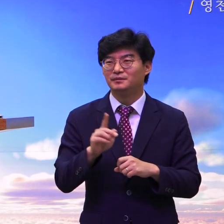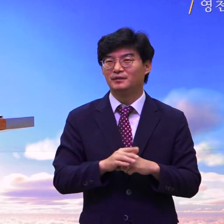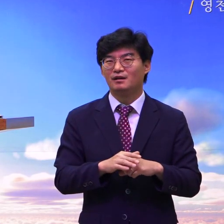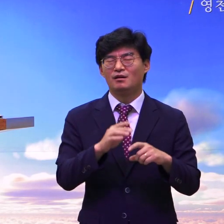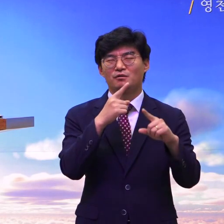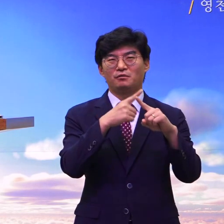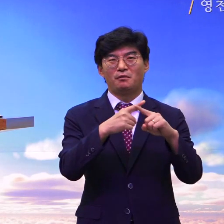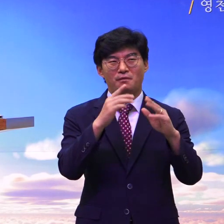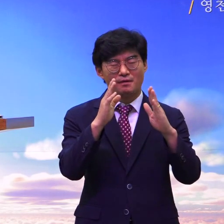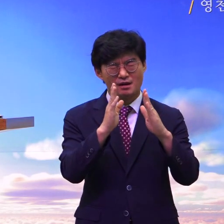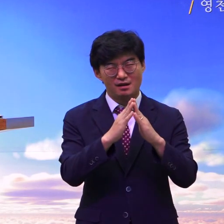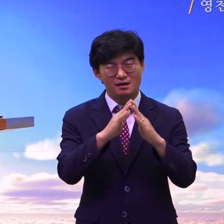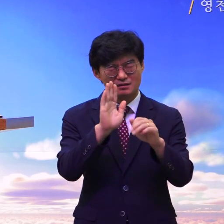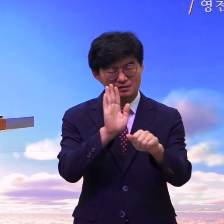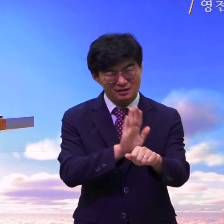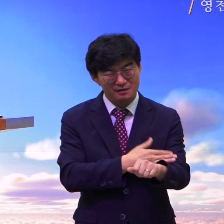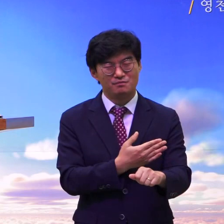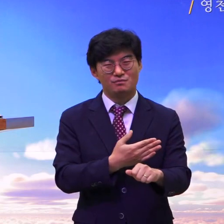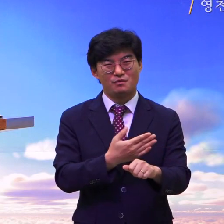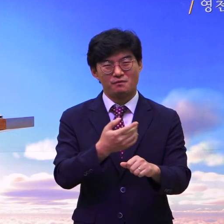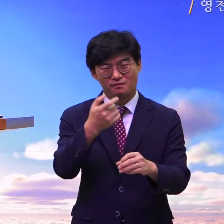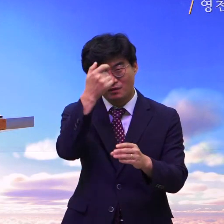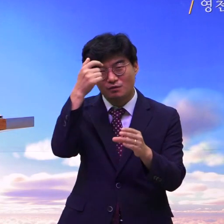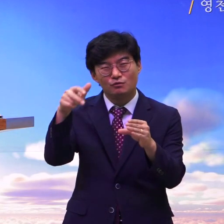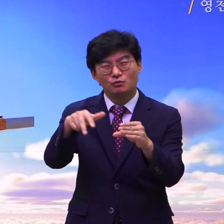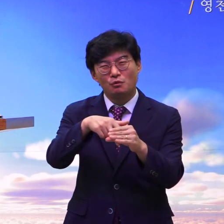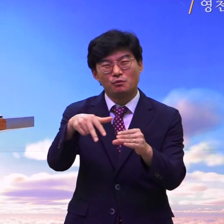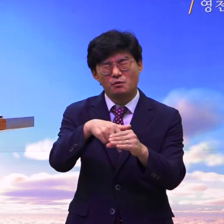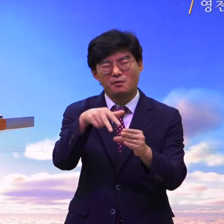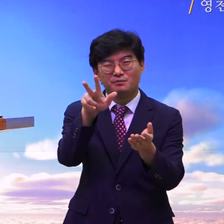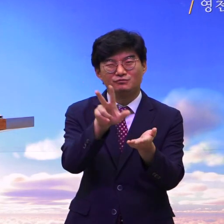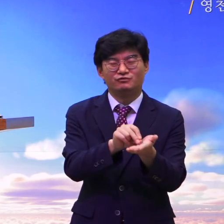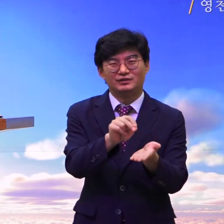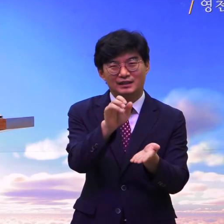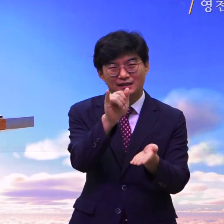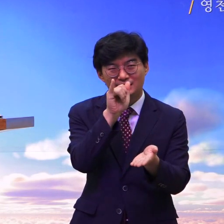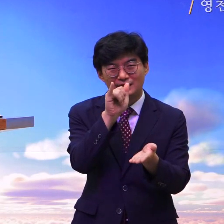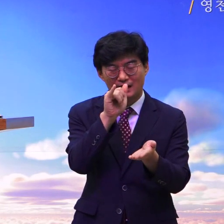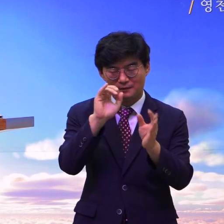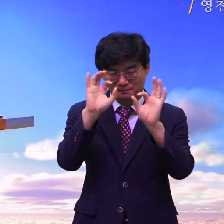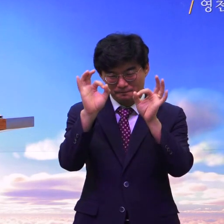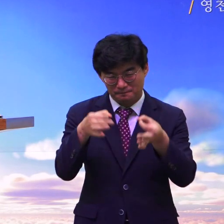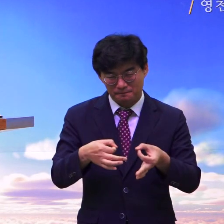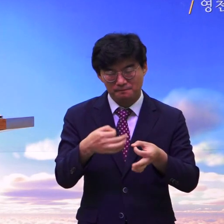이래서 되는가? 기독교가 뭔가? 이런 생각을 하는 것이죠.